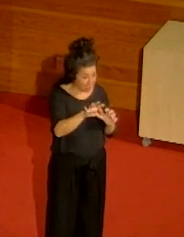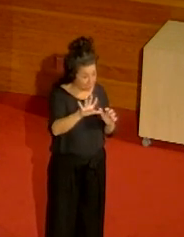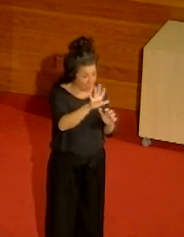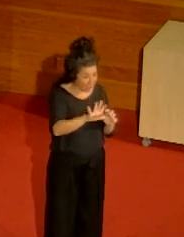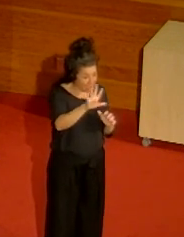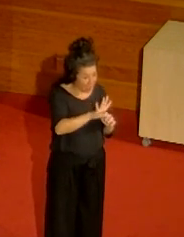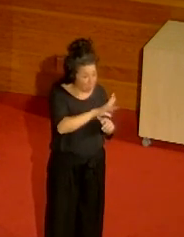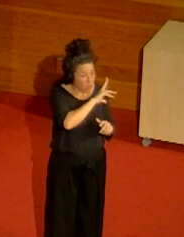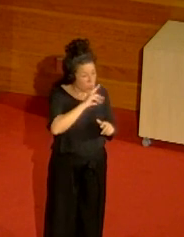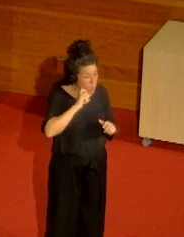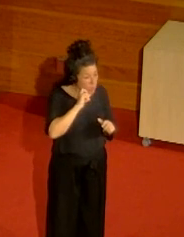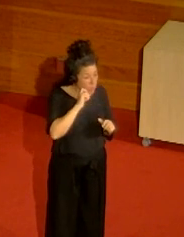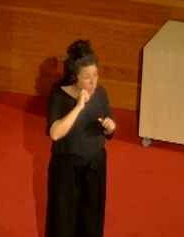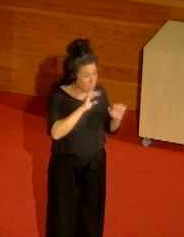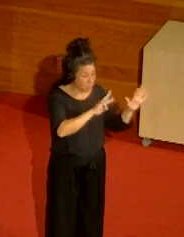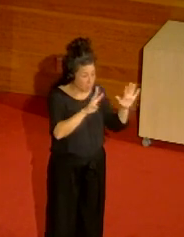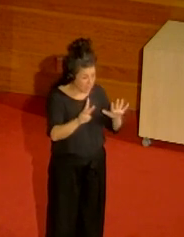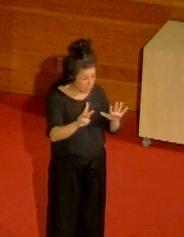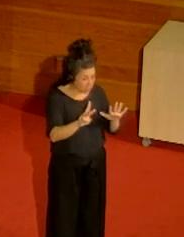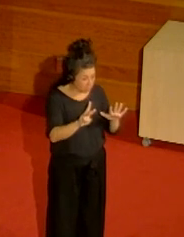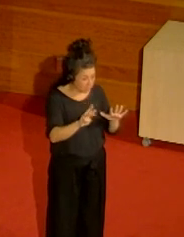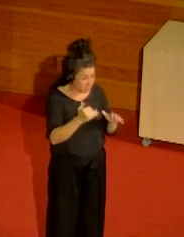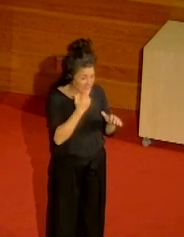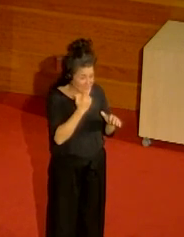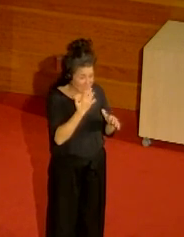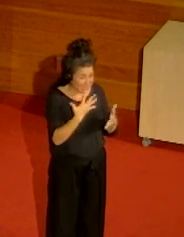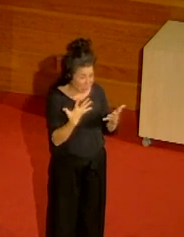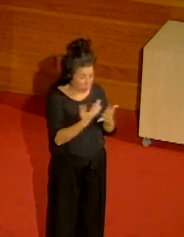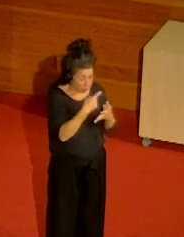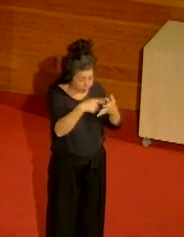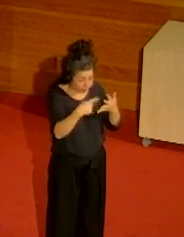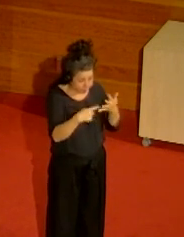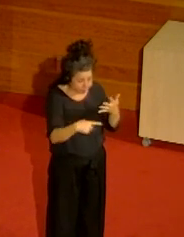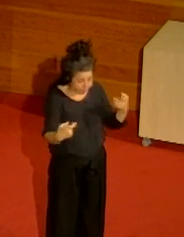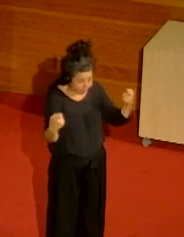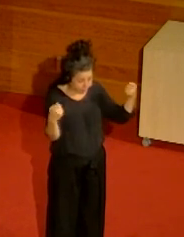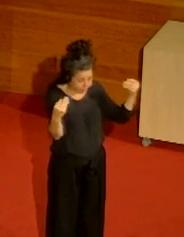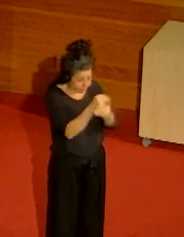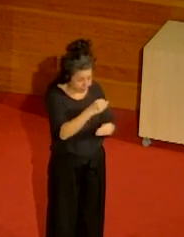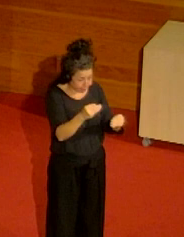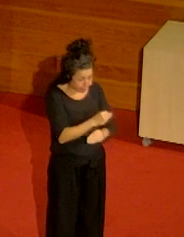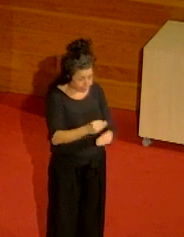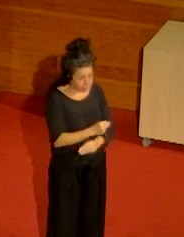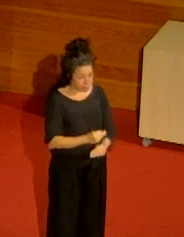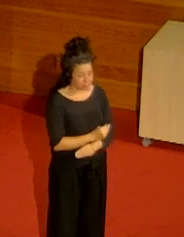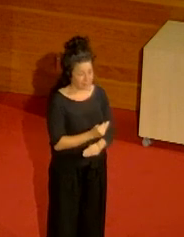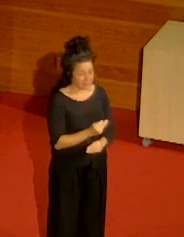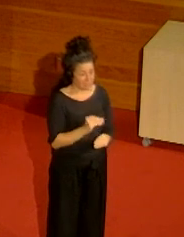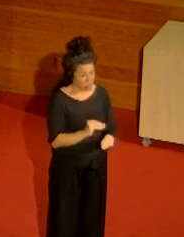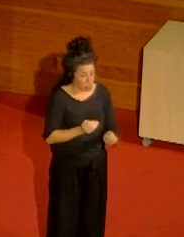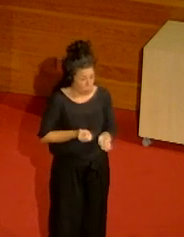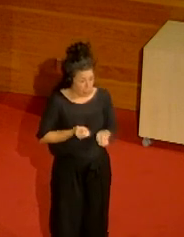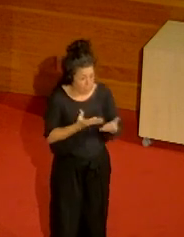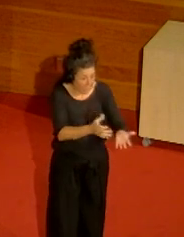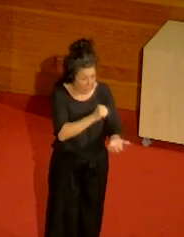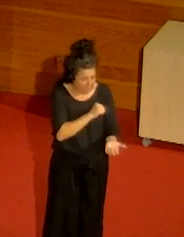que se aprueba en el 18 Pues básicamente contradice casi todos los elementos que que hay en la declaración